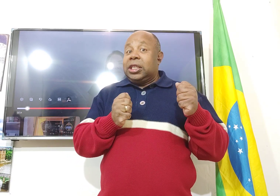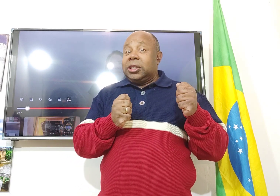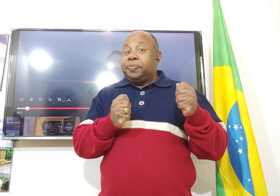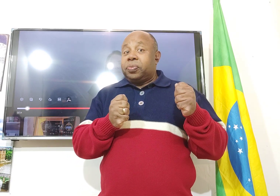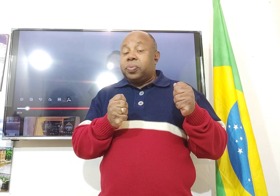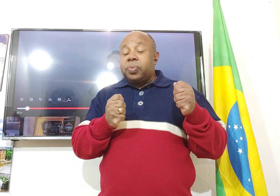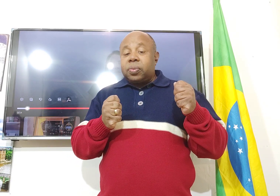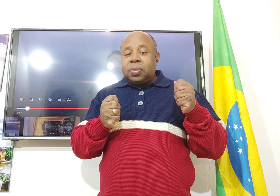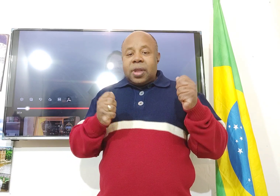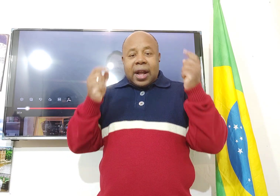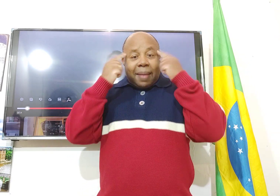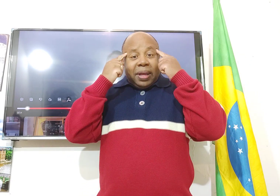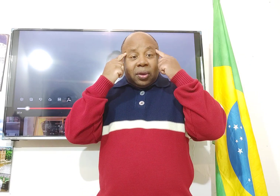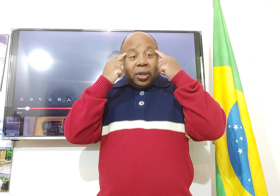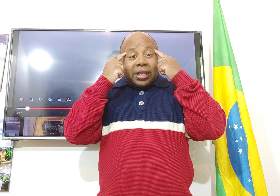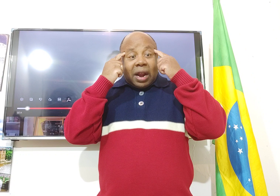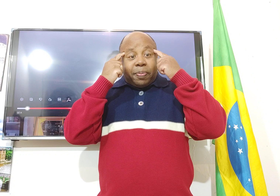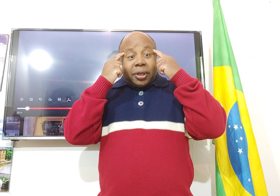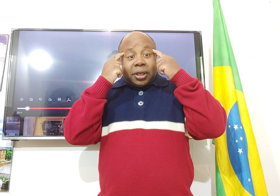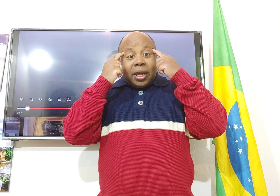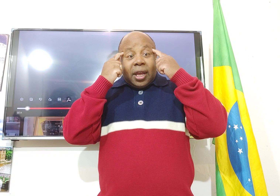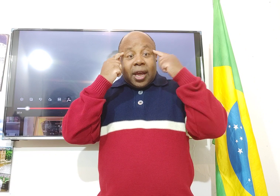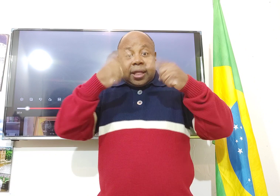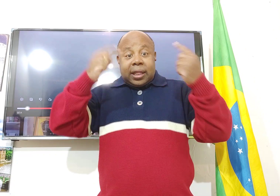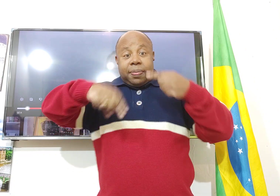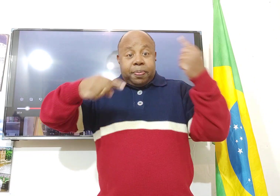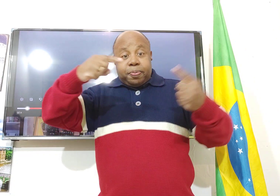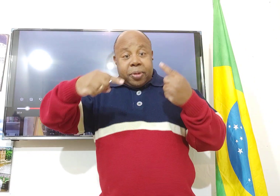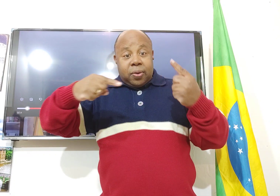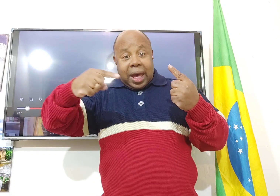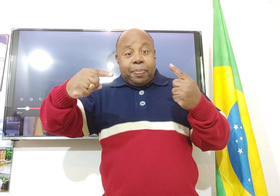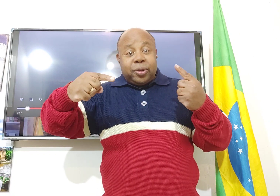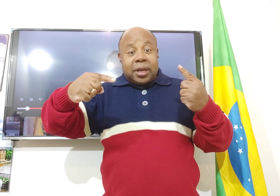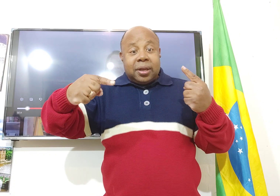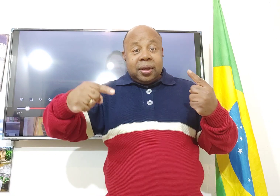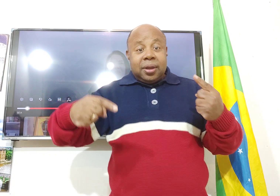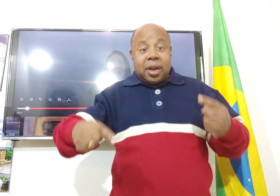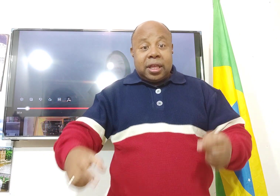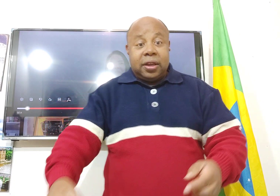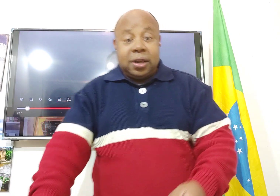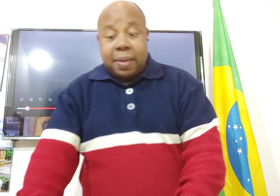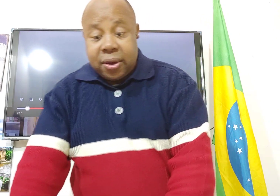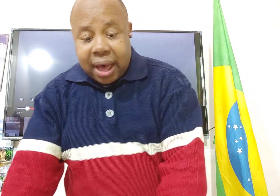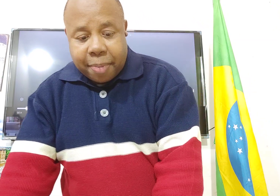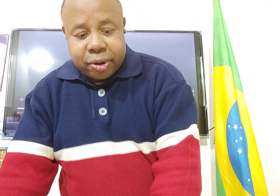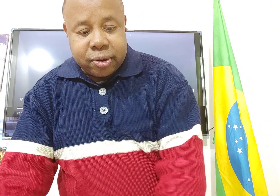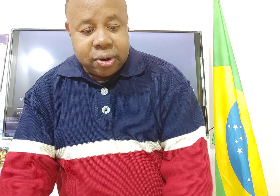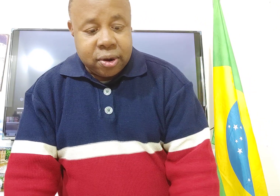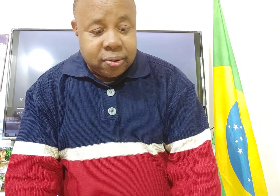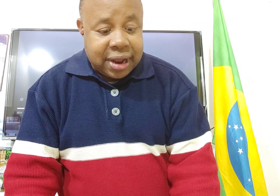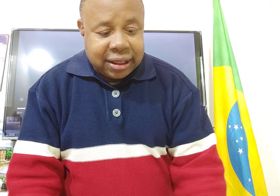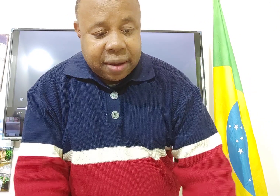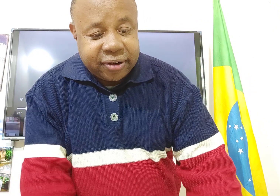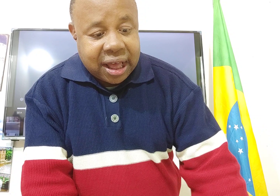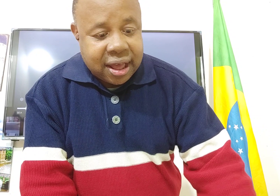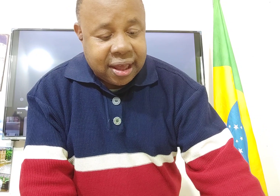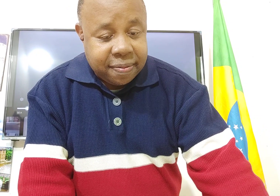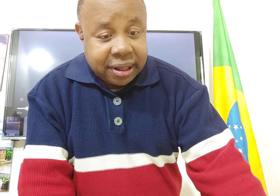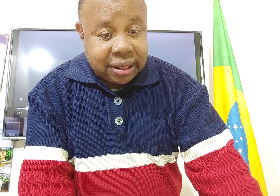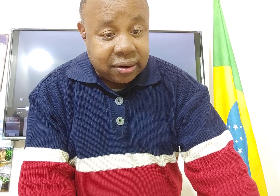seguinte, a cabeça do intérprete, ela tem que ser meio rápido, né? Ela tem que girar meio rápido. Não dá tempo de ficar pensando o que eu